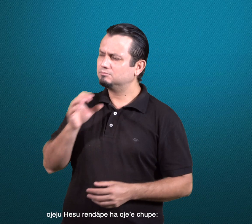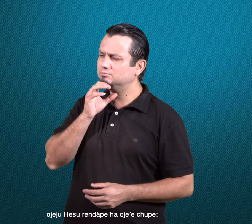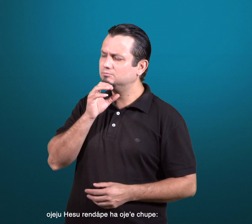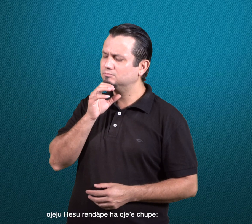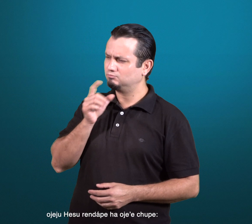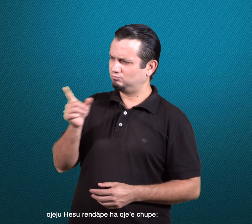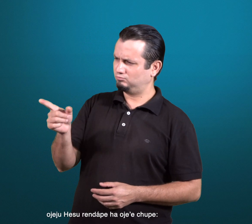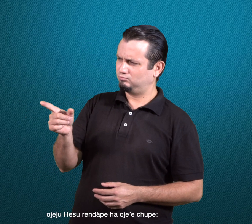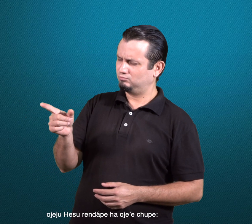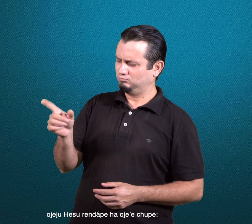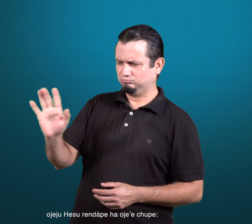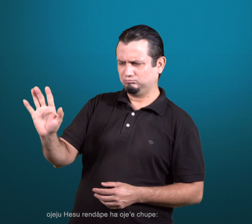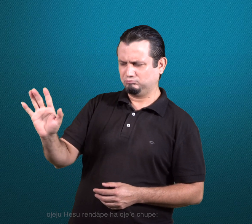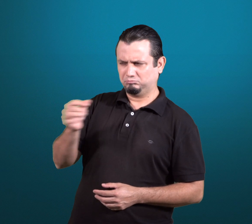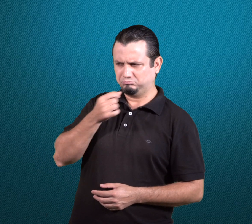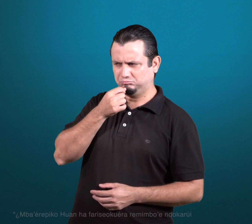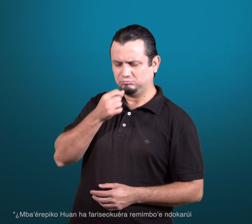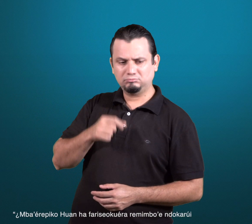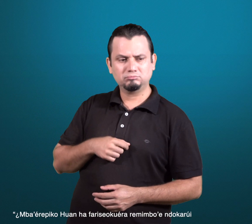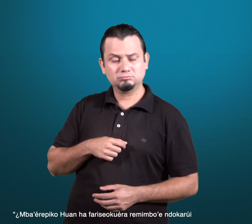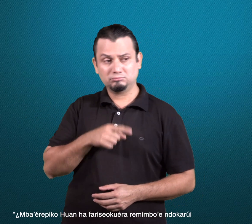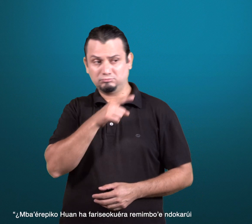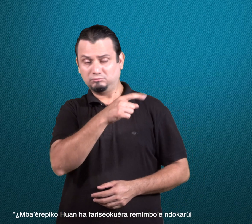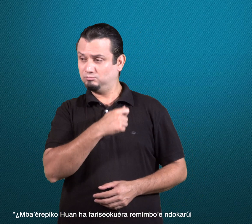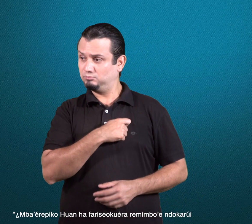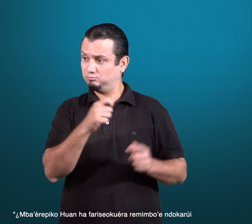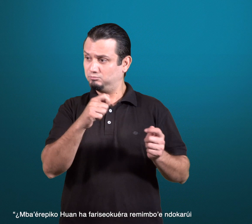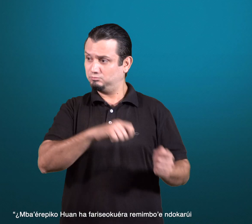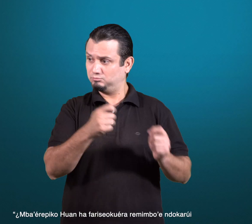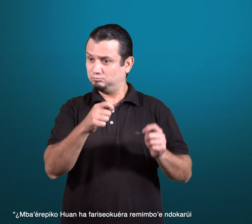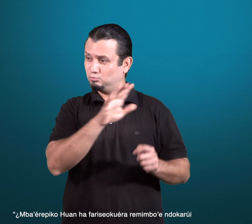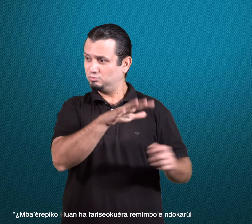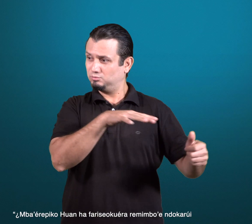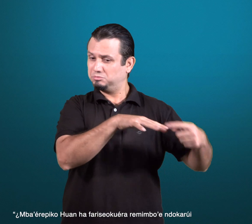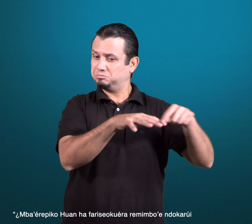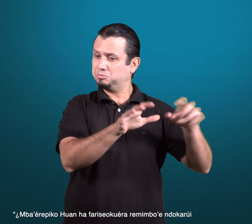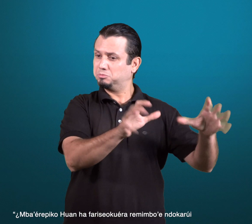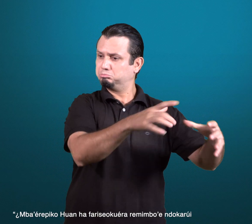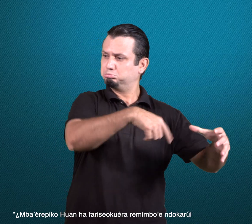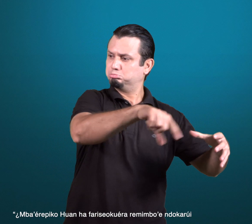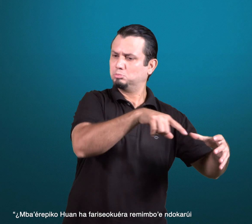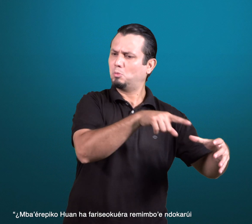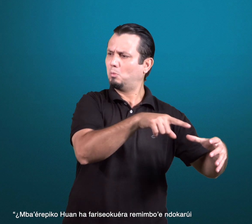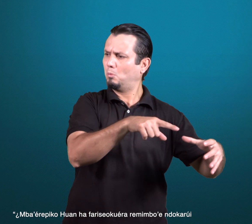ha oje'e ichupe: mba'érepiko Juan ha fariseokuéra remimbo'e ndokárui.